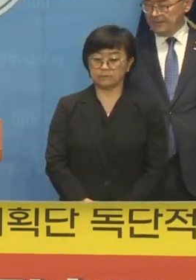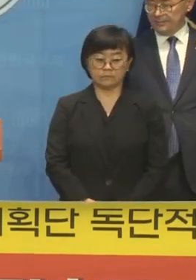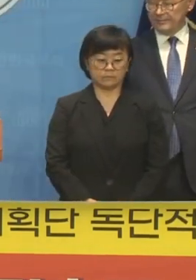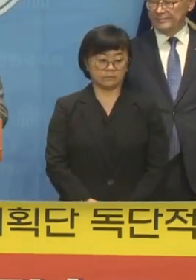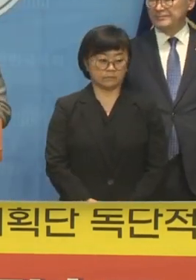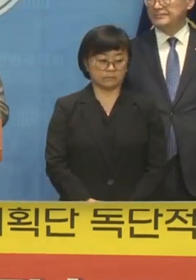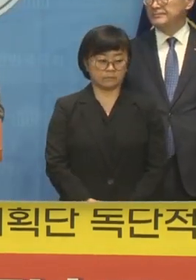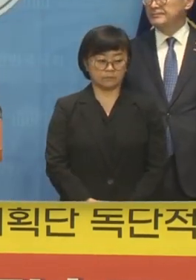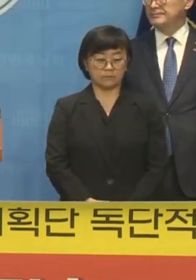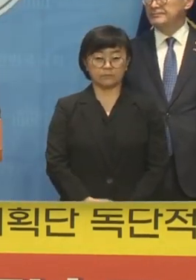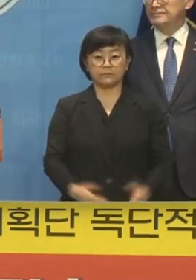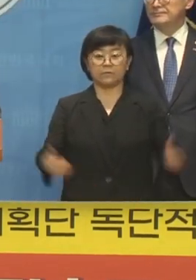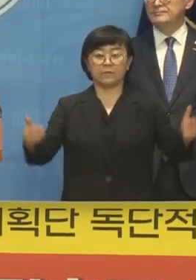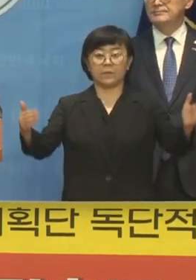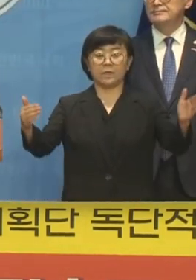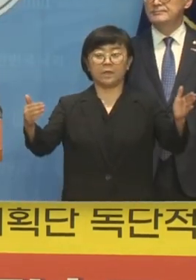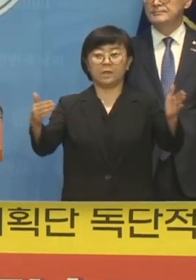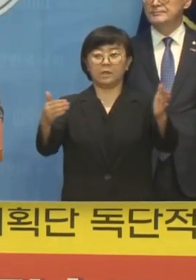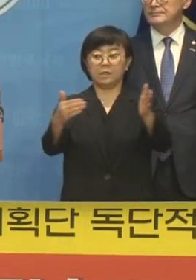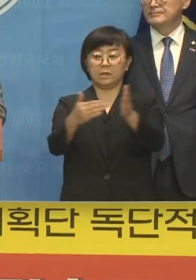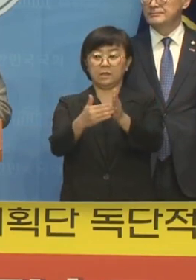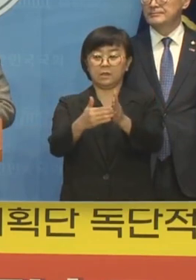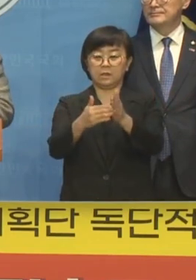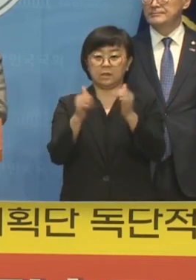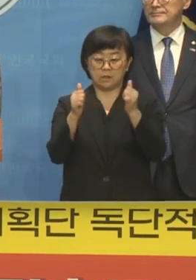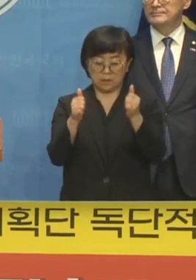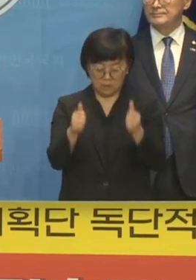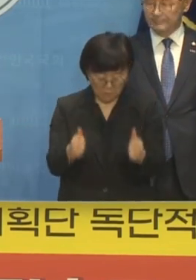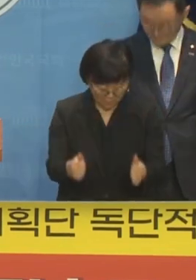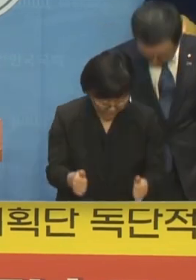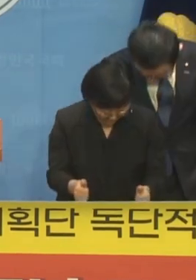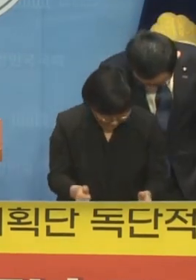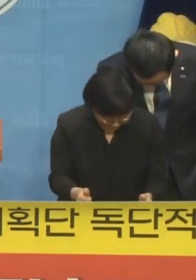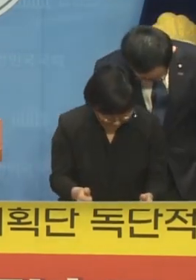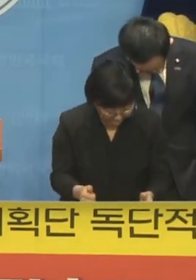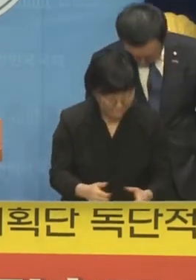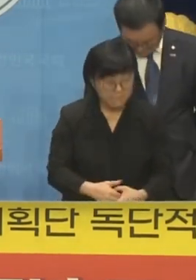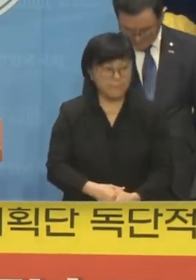네, 이것으로 기자회견을 마치겠습니다. 차렷 인사.